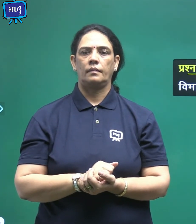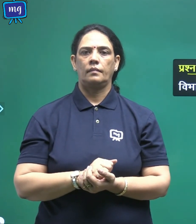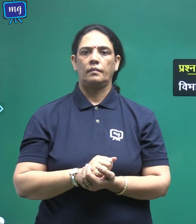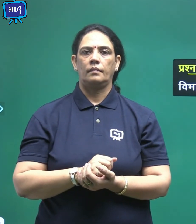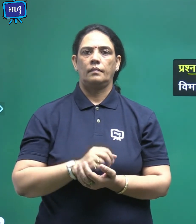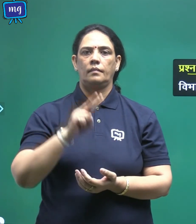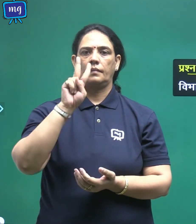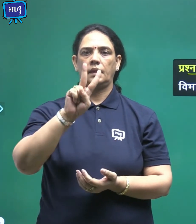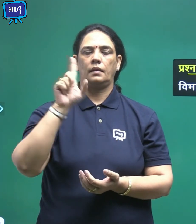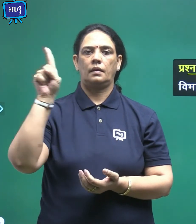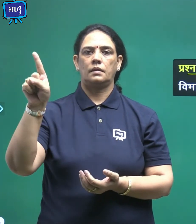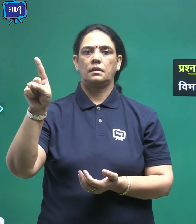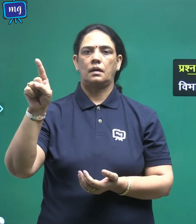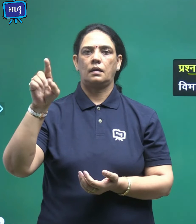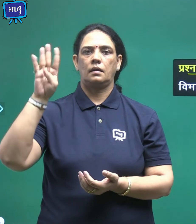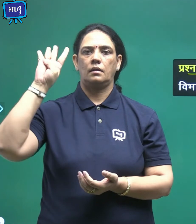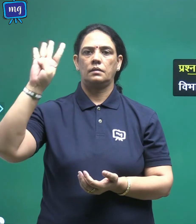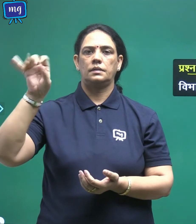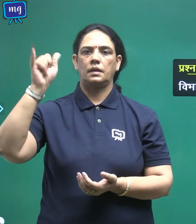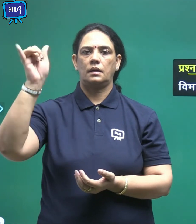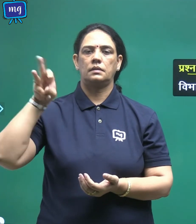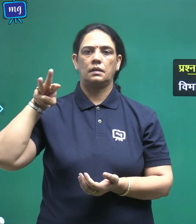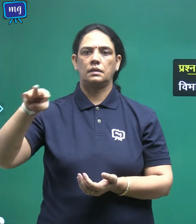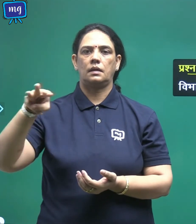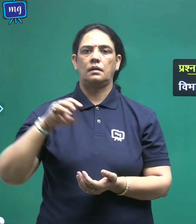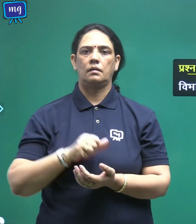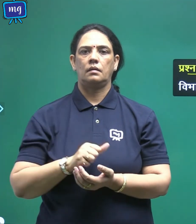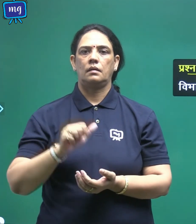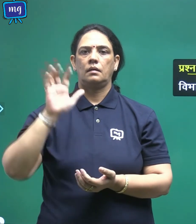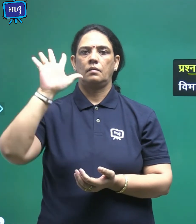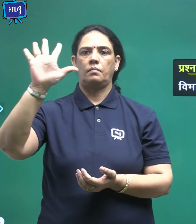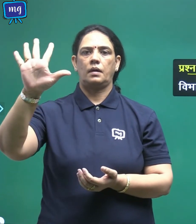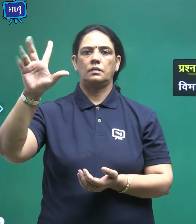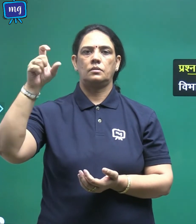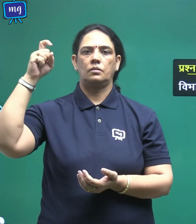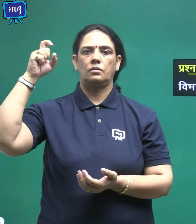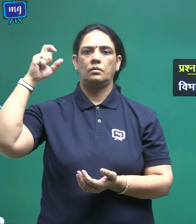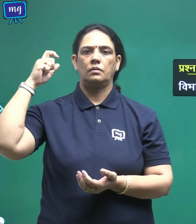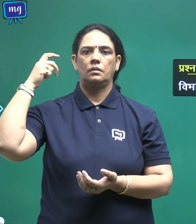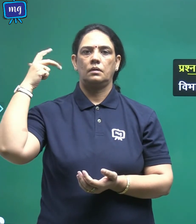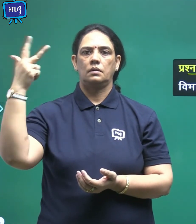21,46,587